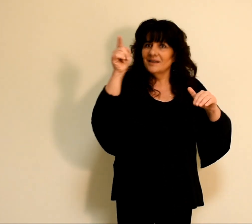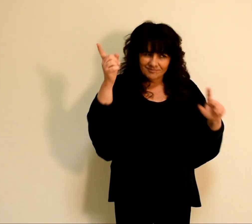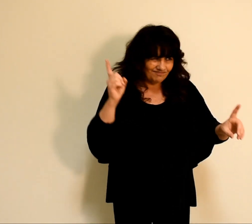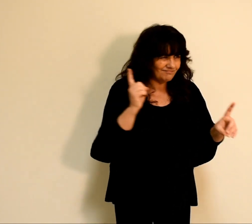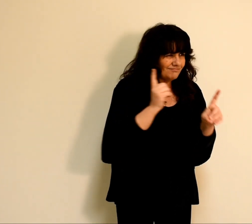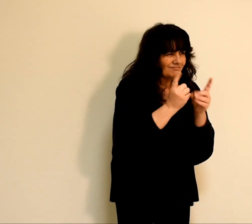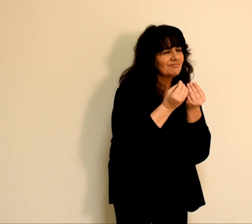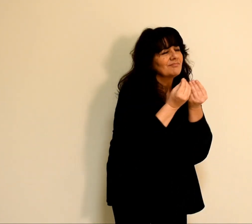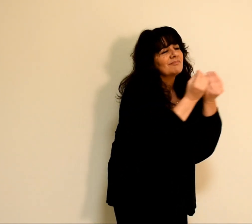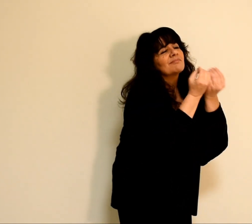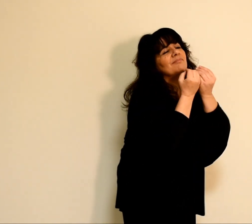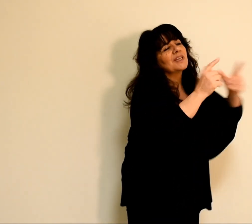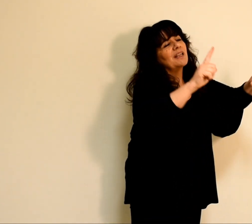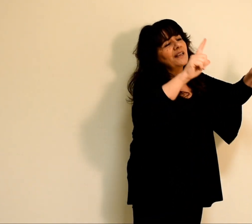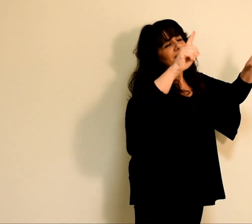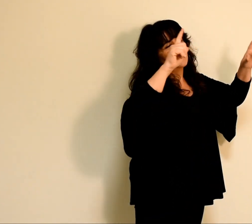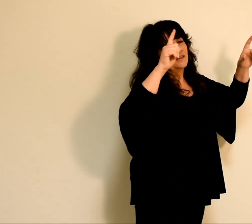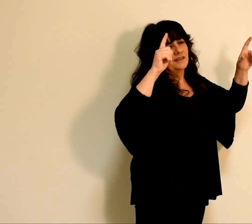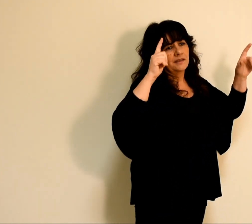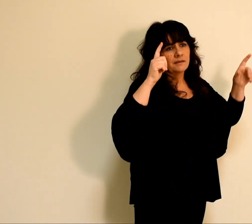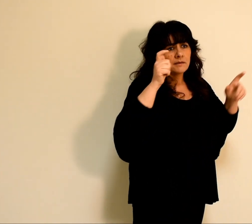et le malheureux sans recours.